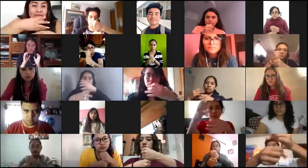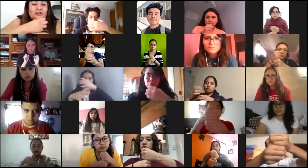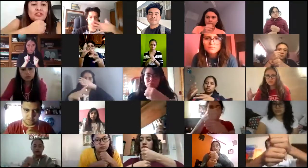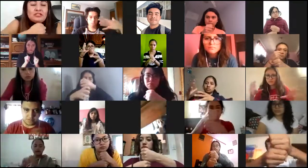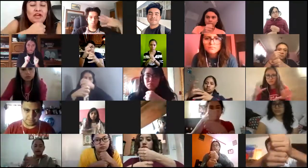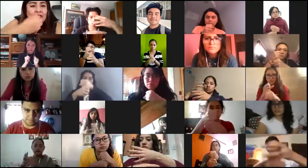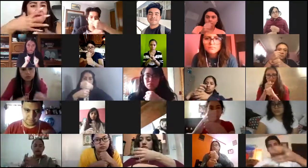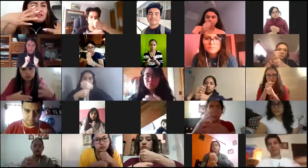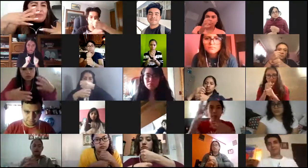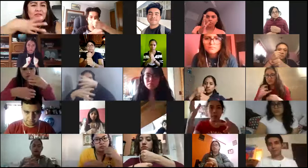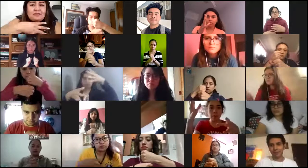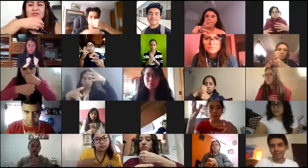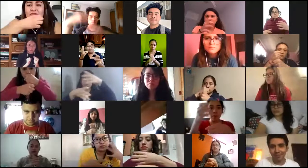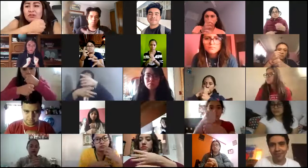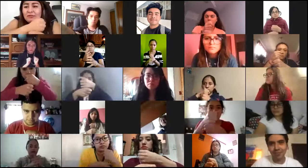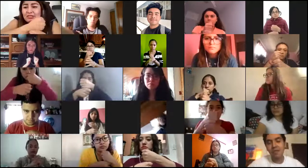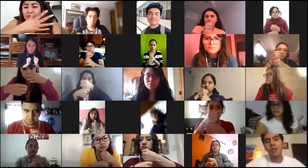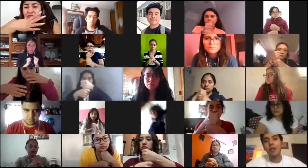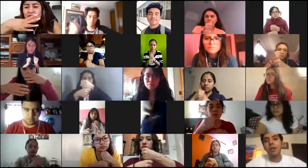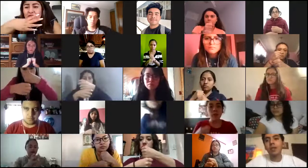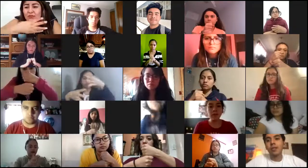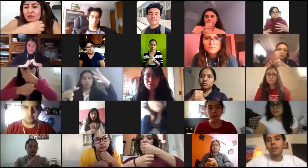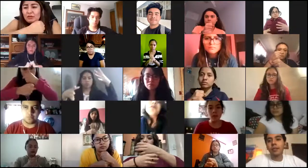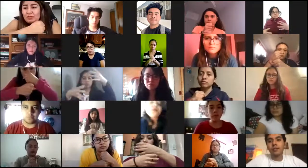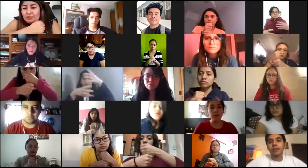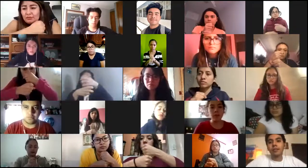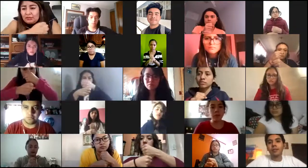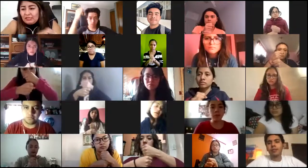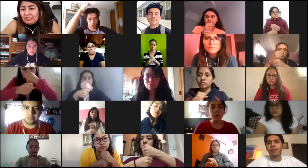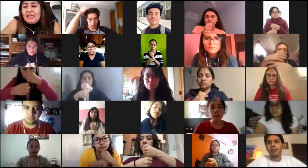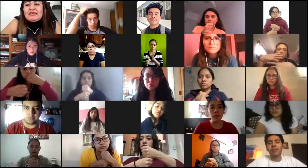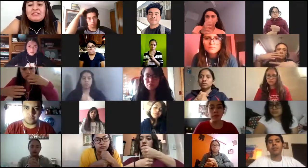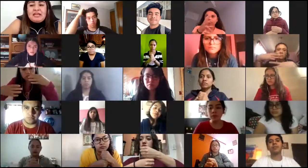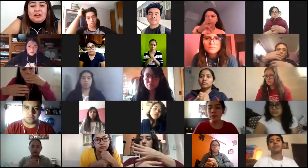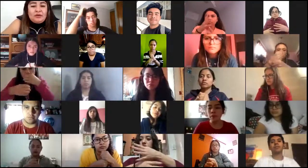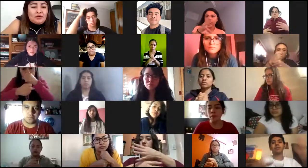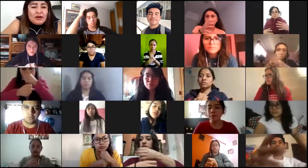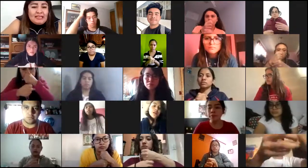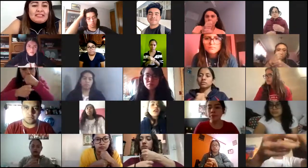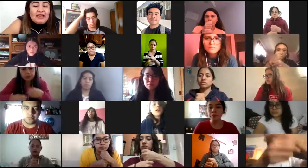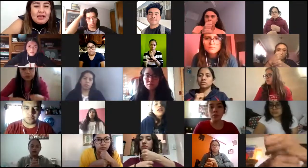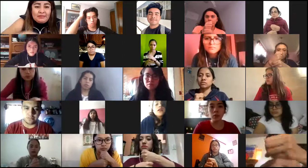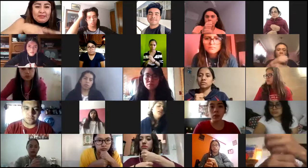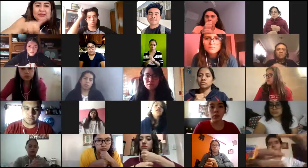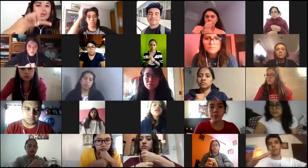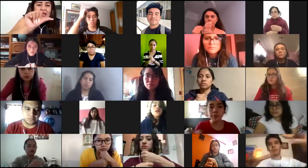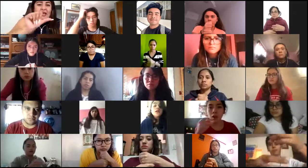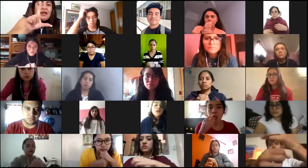Y entonces, ahorita vamos a aprender nuestros nombres, chicos. Esto sí es como bien importante. Ya está como Alicia